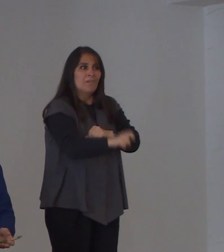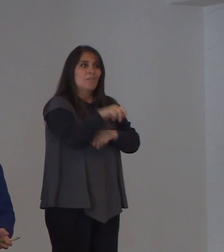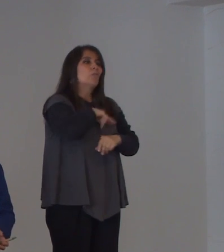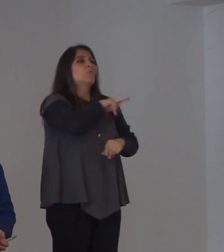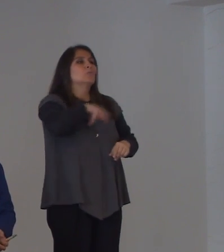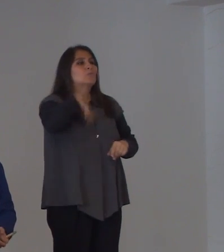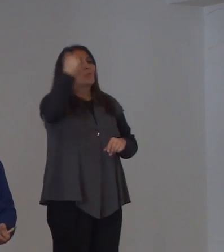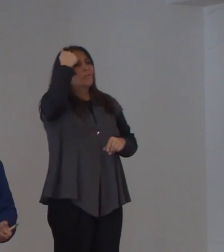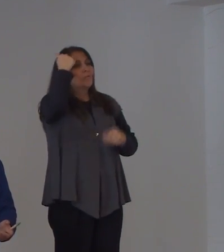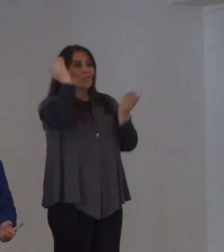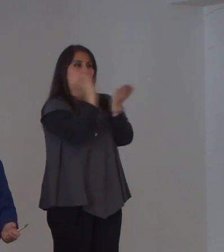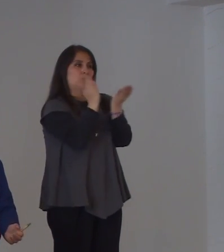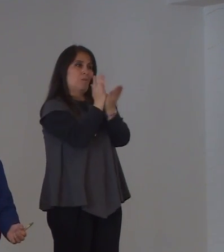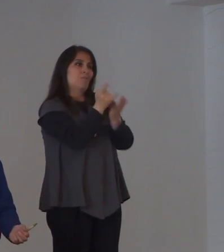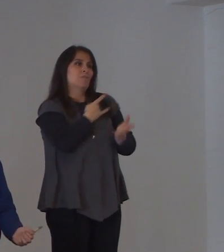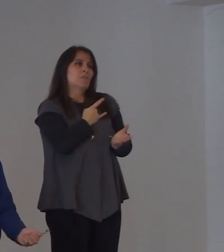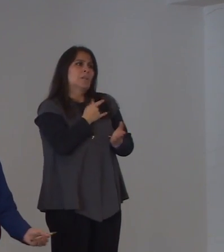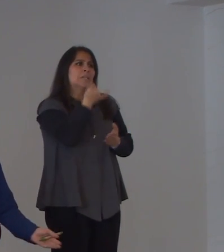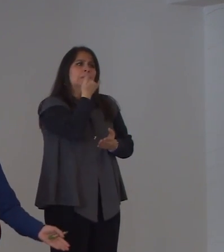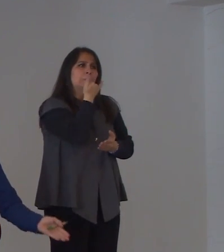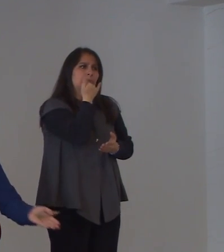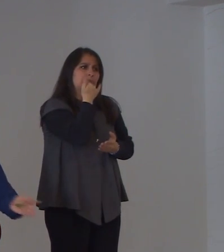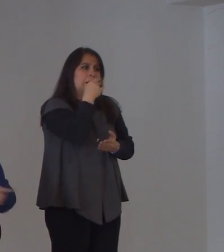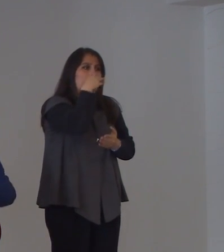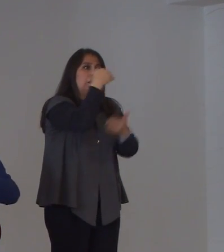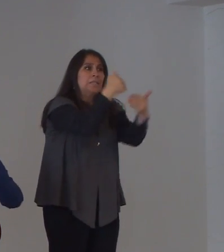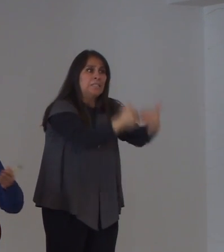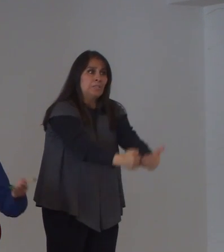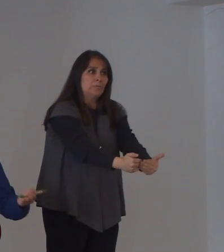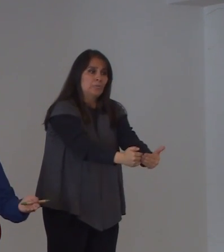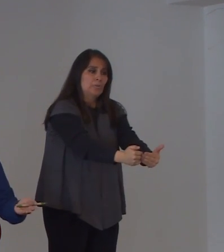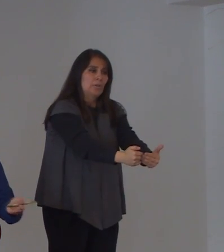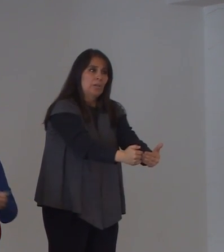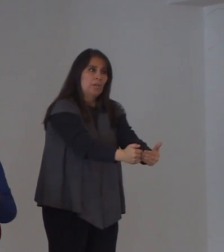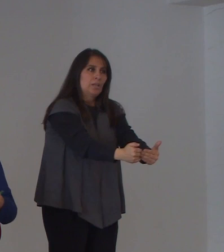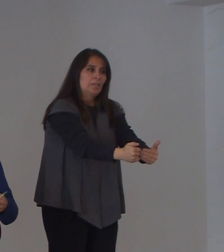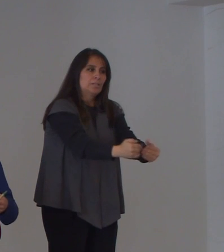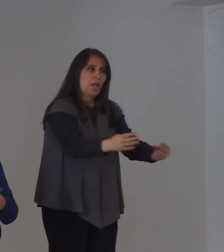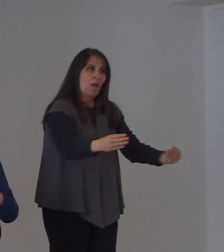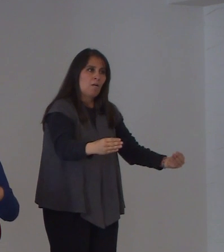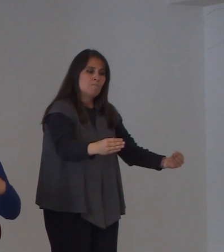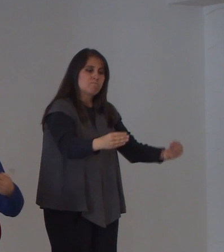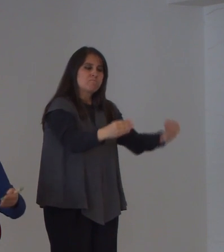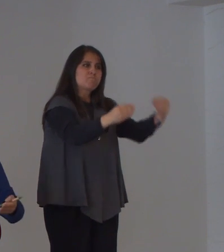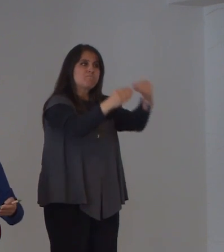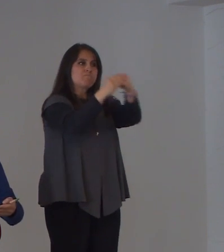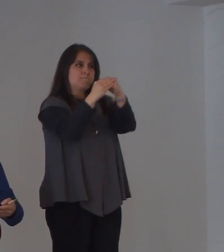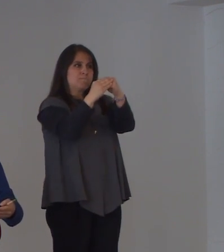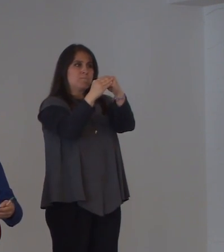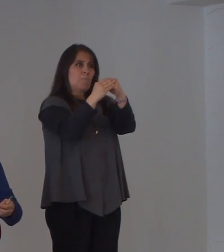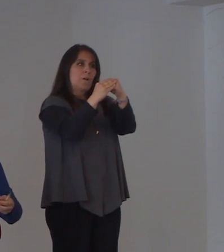en la universidad. Es un niño que existe inserto en un esquema de desarrollo